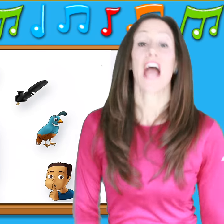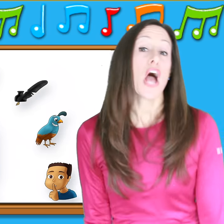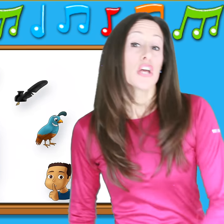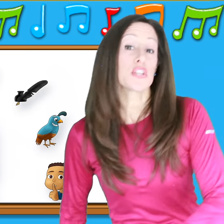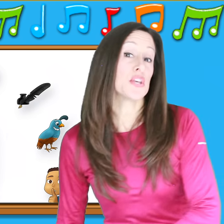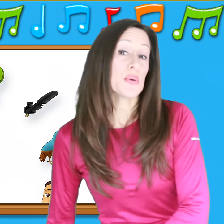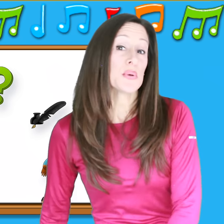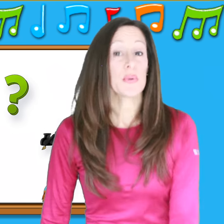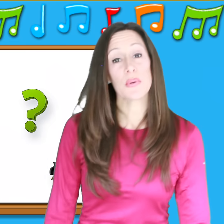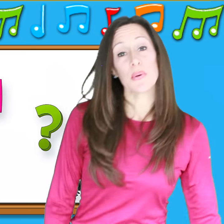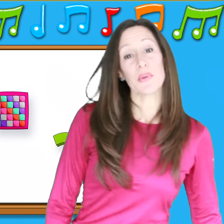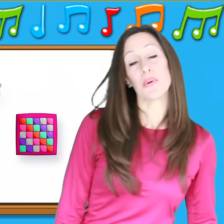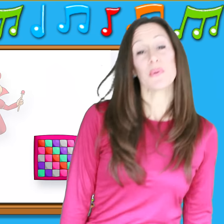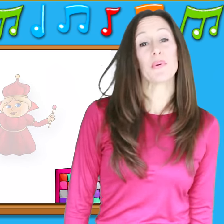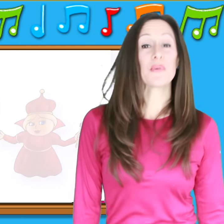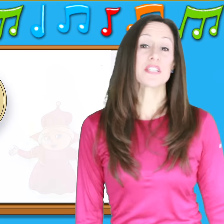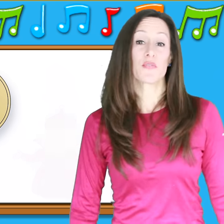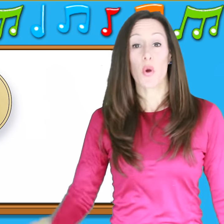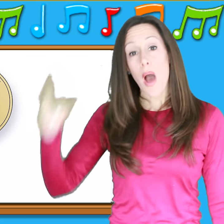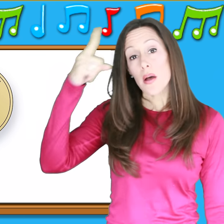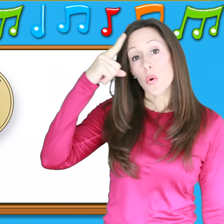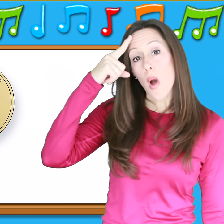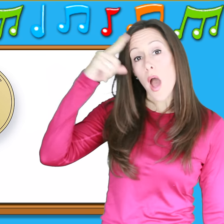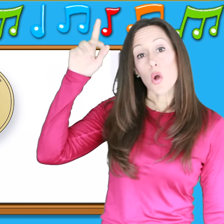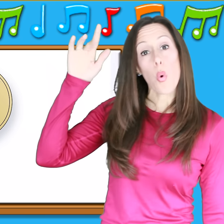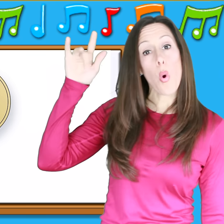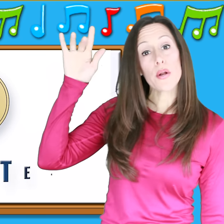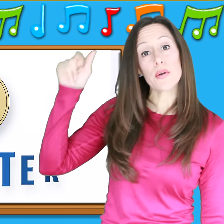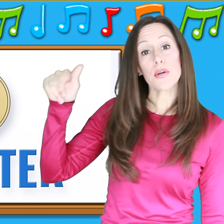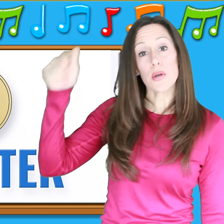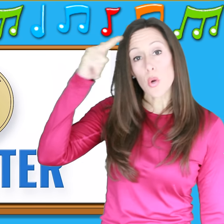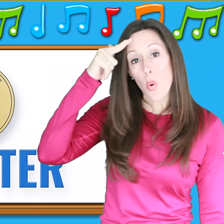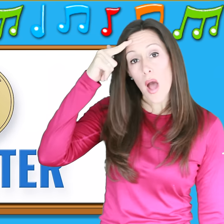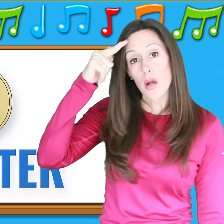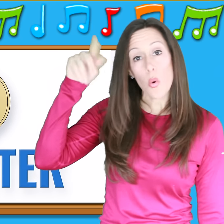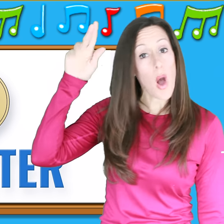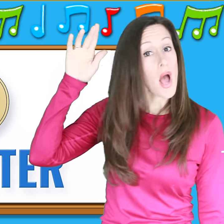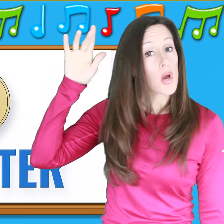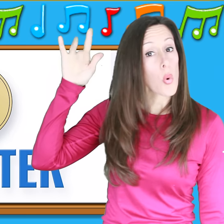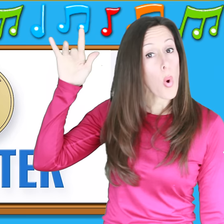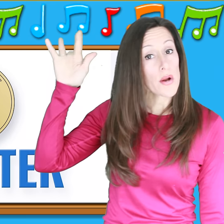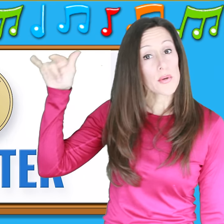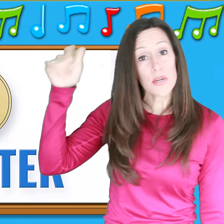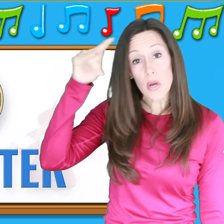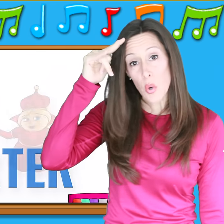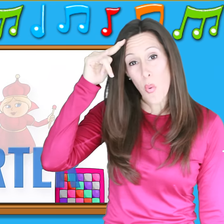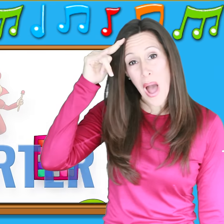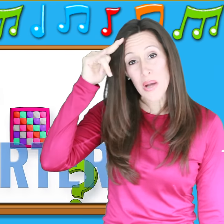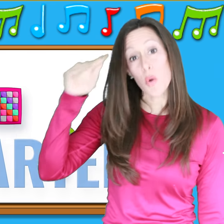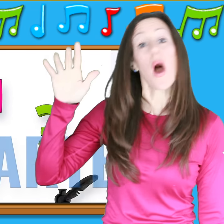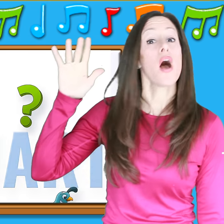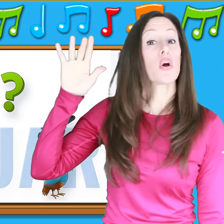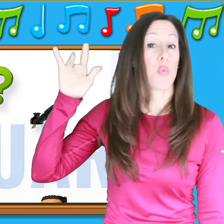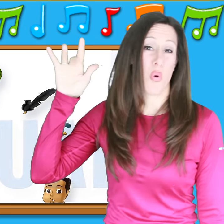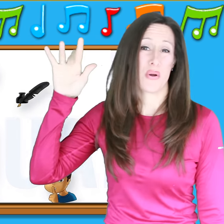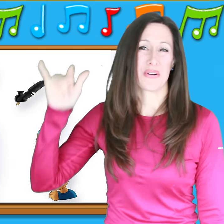Q is for qua, qua, quarter, qua, qua, quarter, qua, qua, quarter.